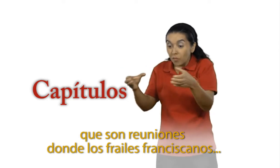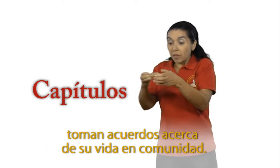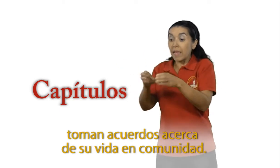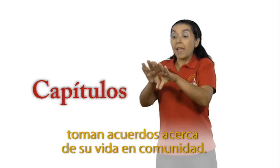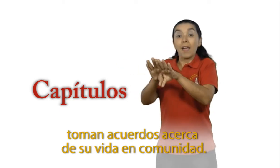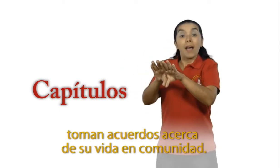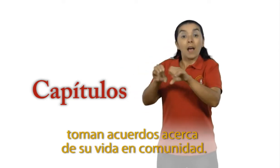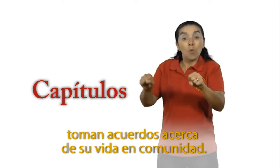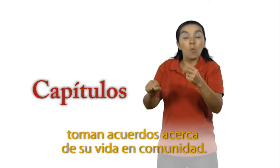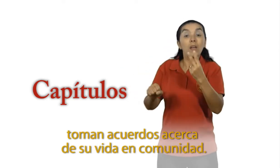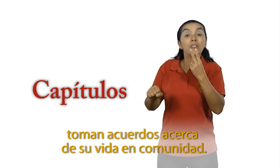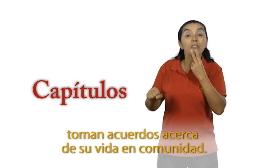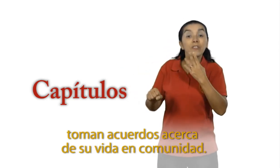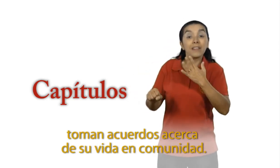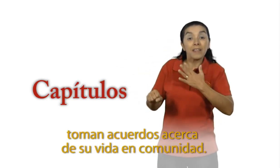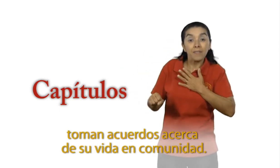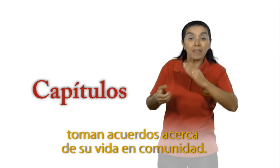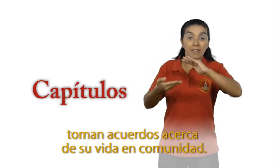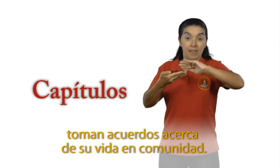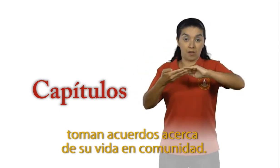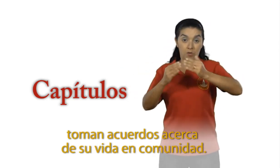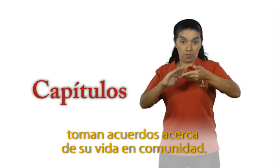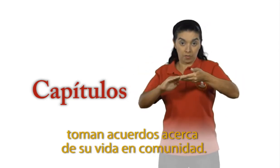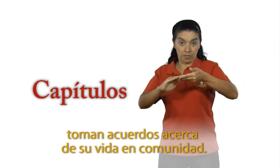toman acuerdos acerca de su vida en comunidad.